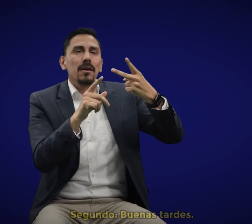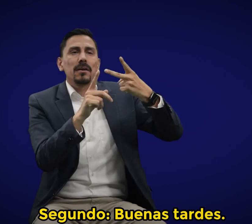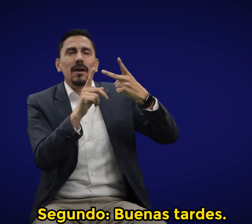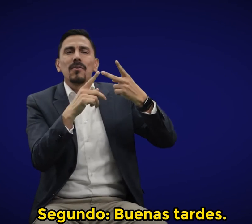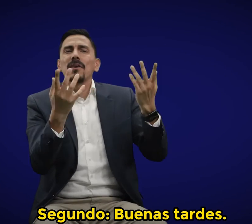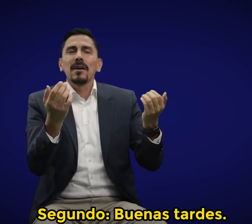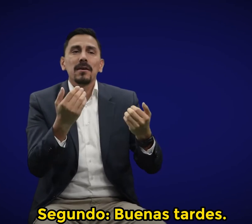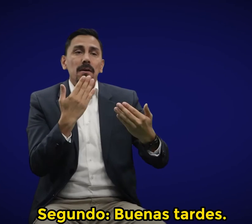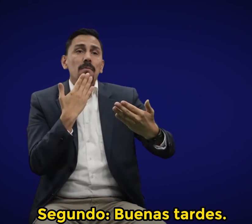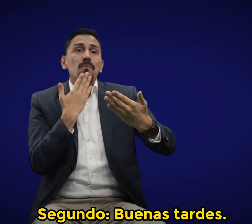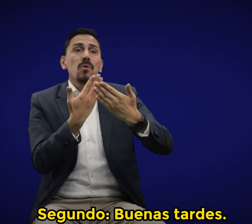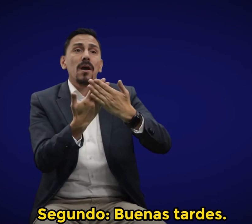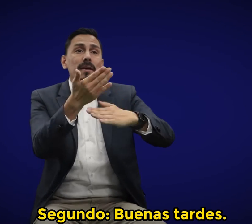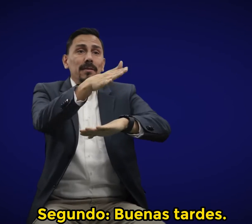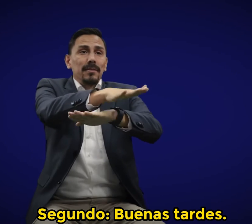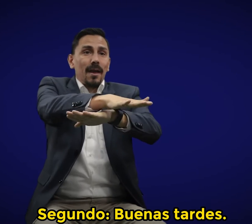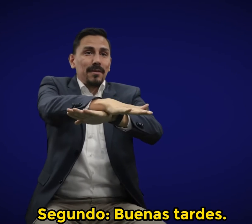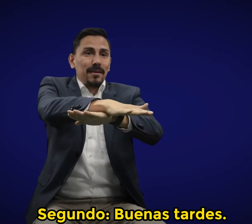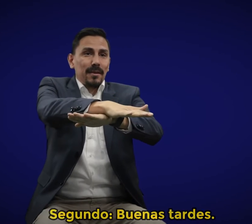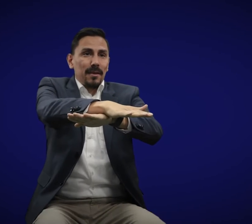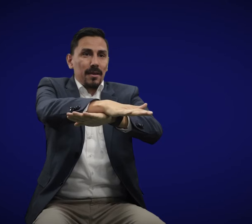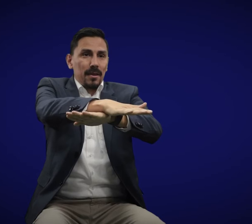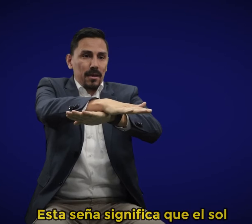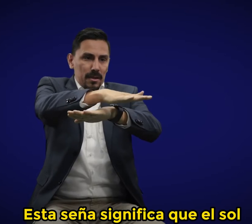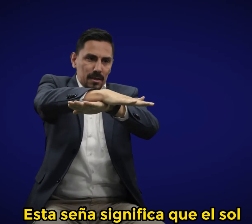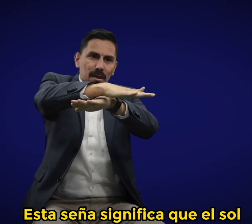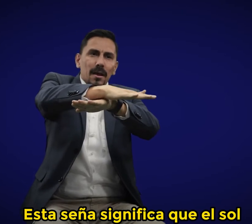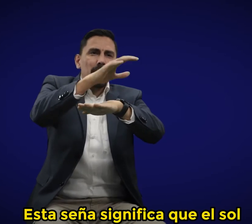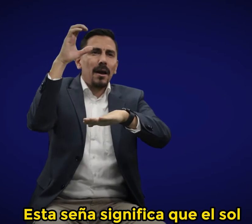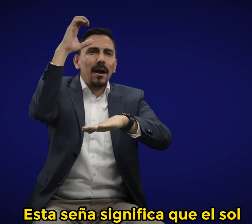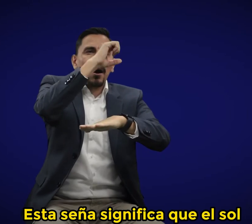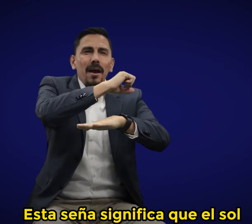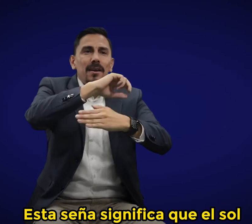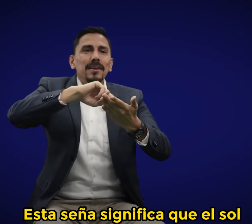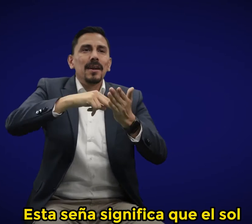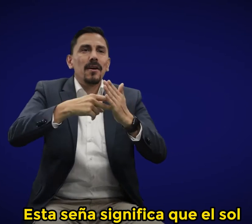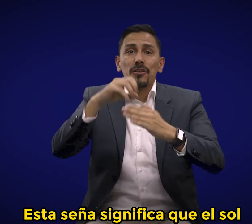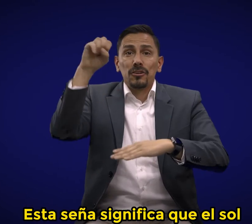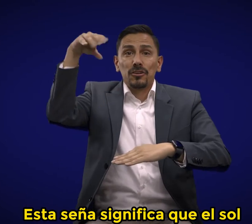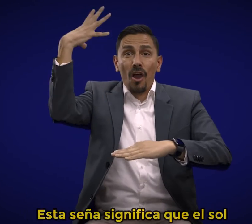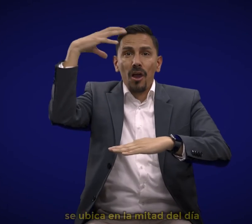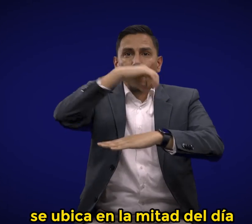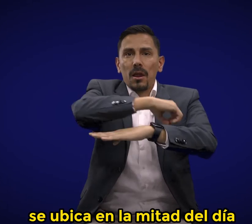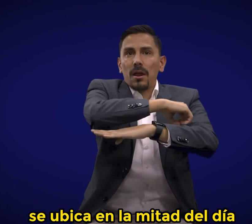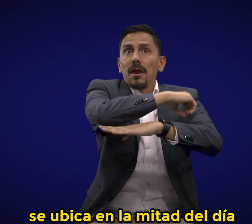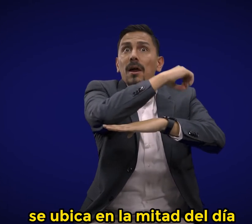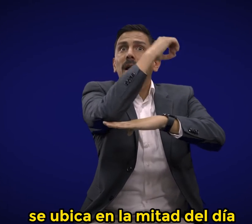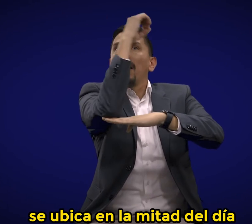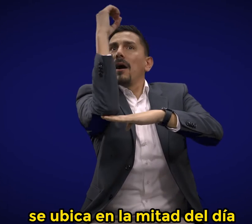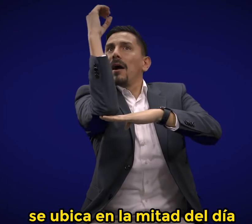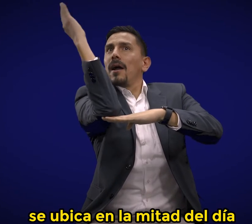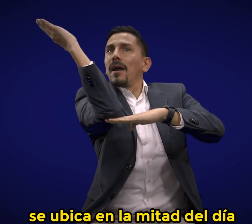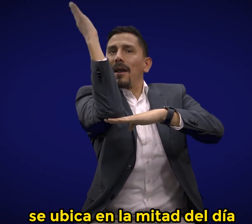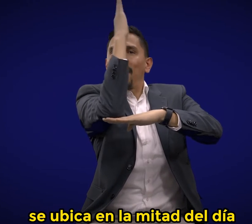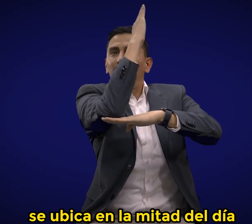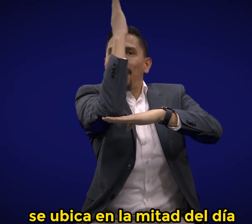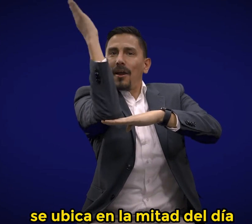Segundo, buenas tardes. Esta seña significa que el sol se ubica en la mitad del día